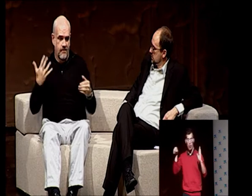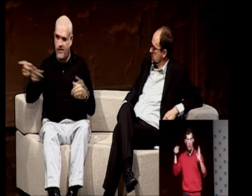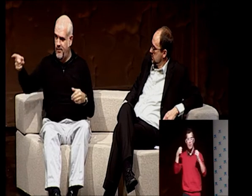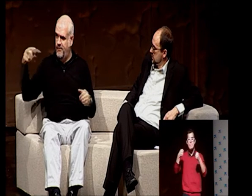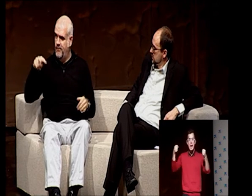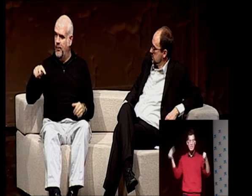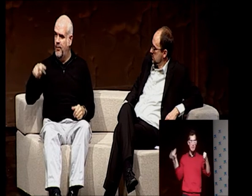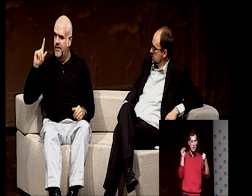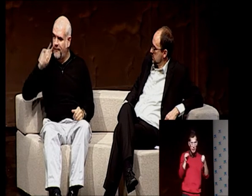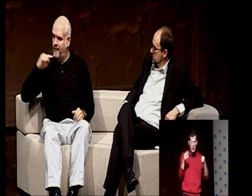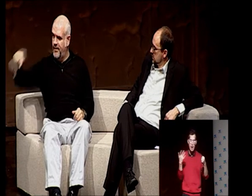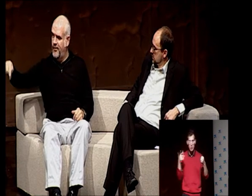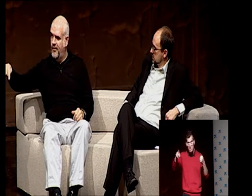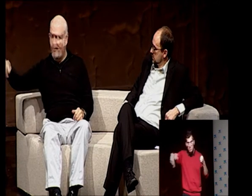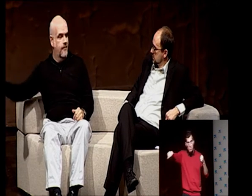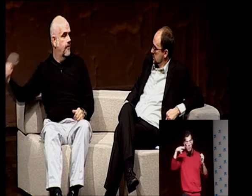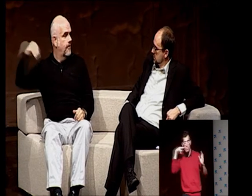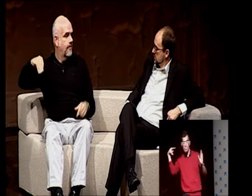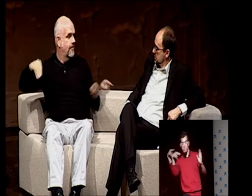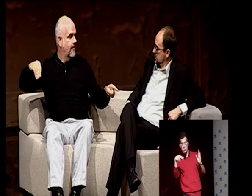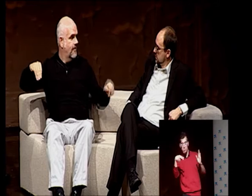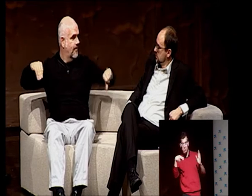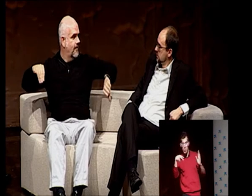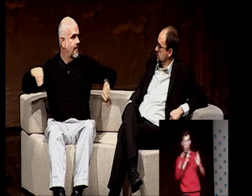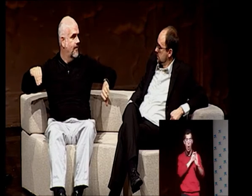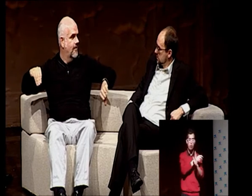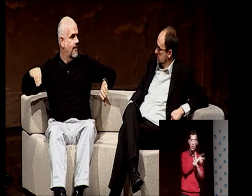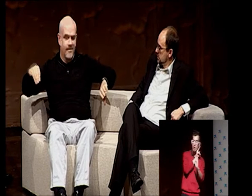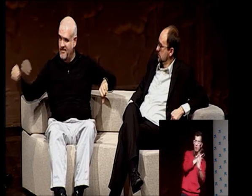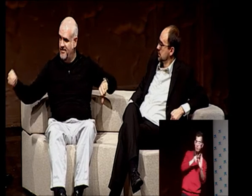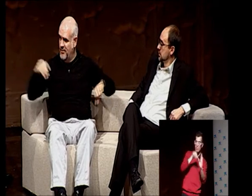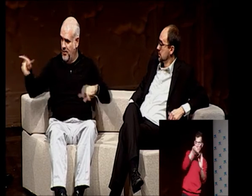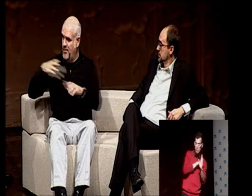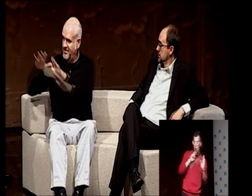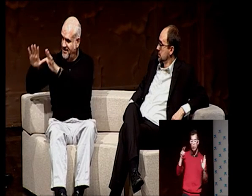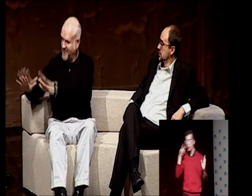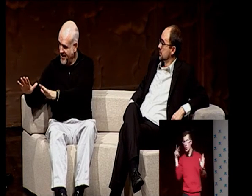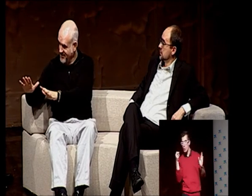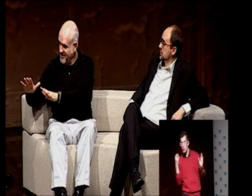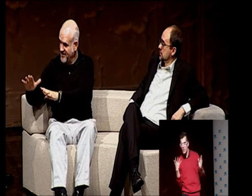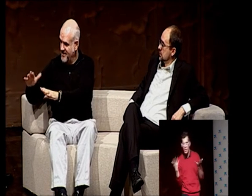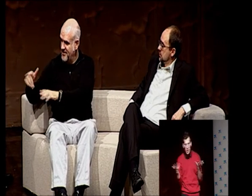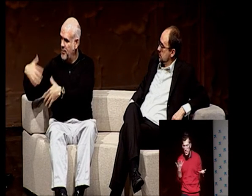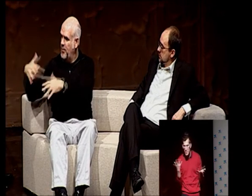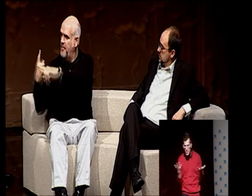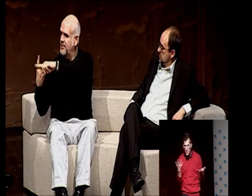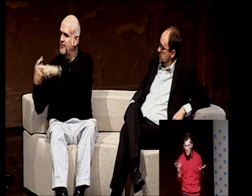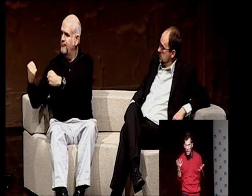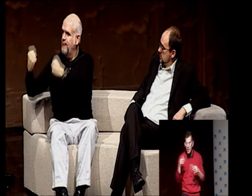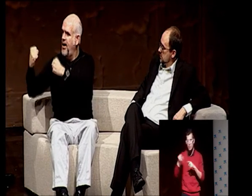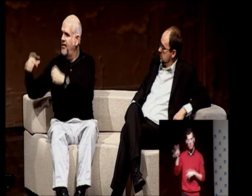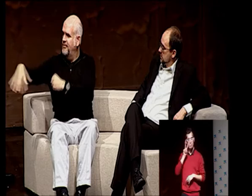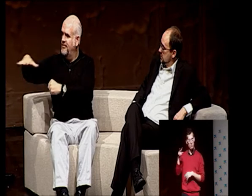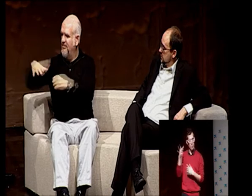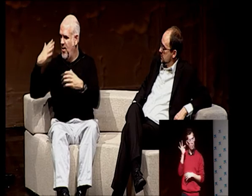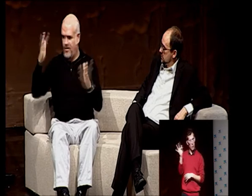ahora evidentemente no no sé lo que pasará en un futuro pero no sé si la la perspectiva de unos y otros lo